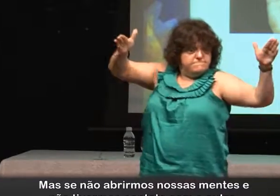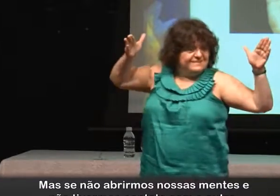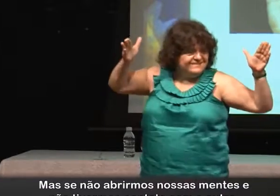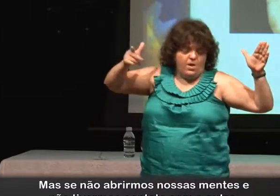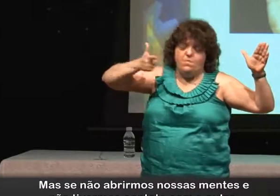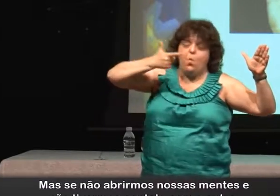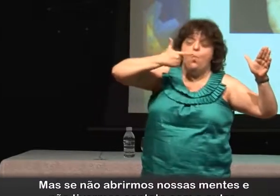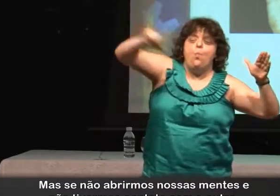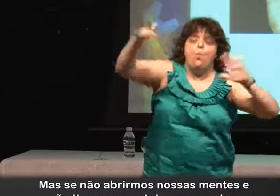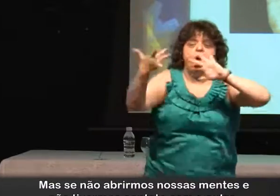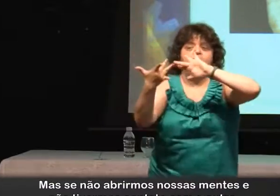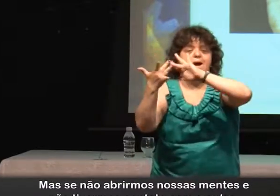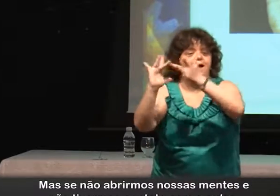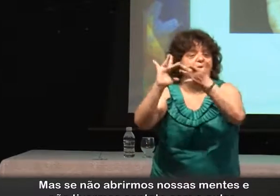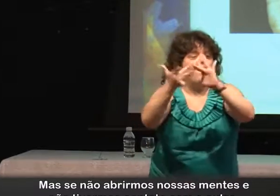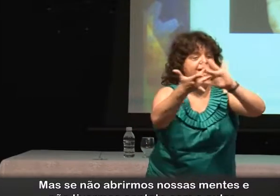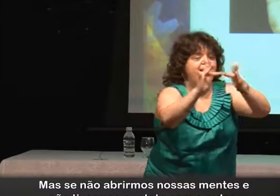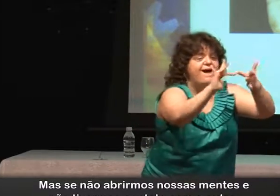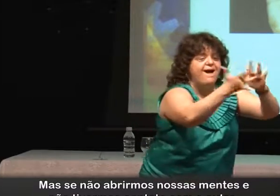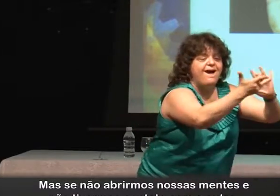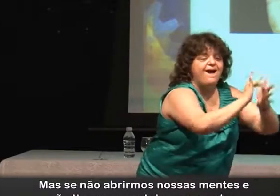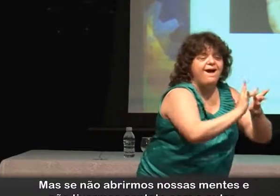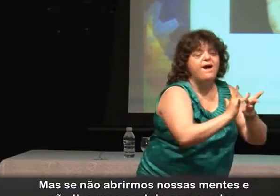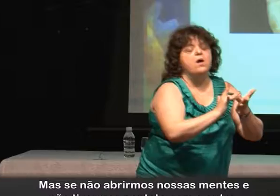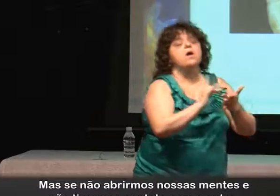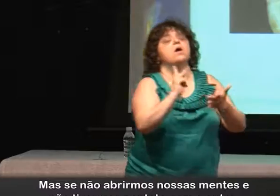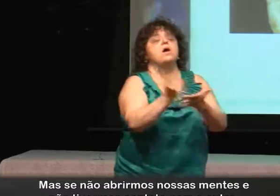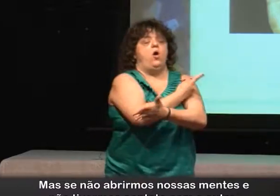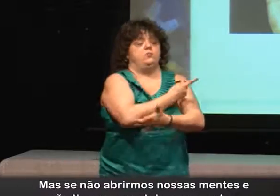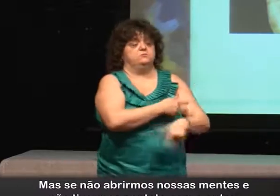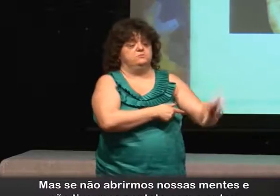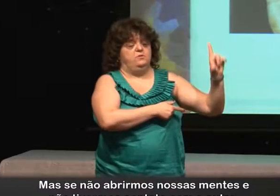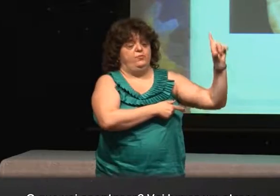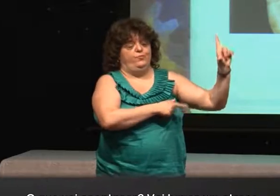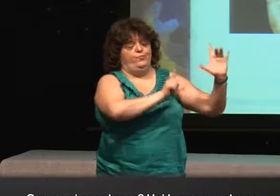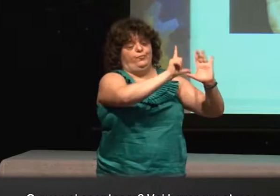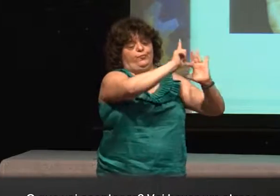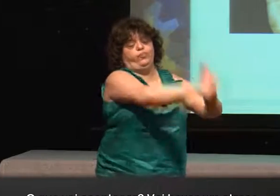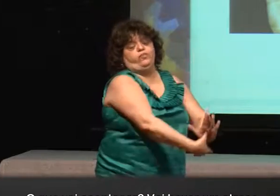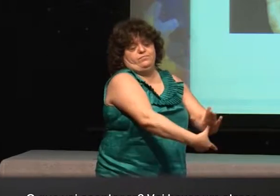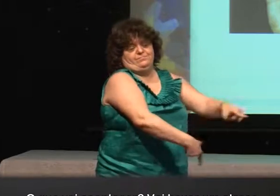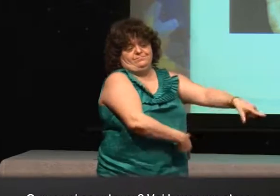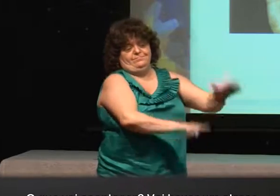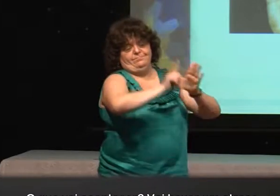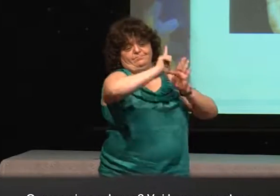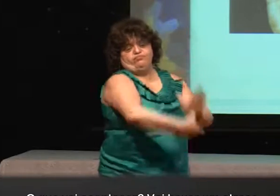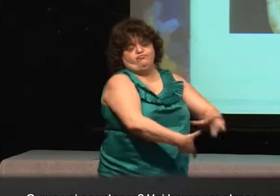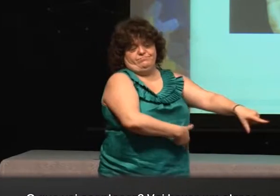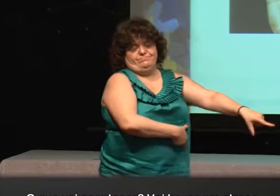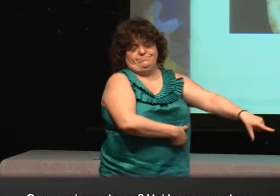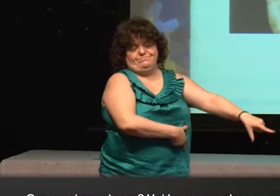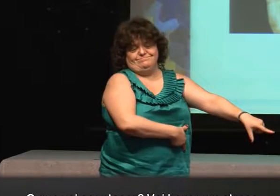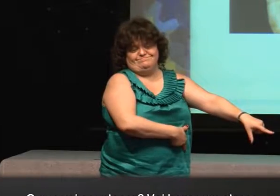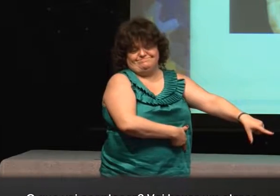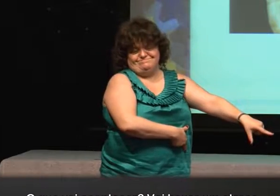Mas se não abrirmos as nossas mentes e não tivermos contato com outros, o que vai acontecer? Vai haver um